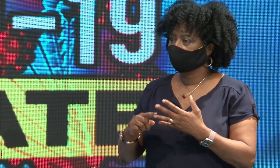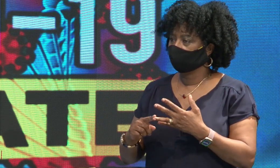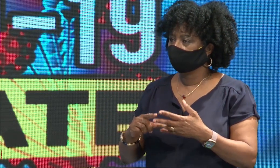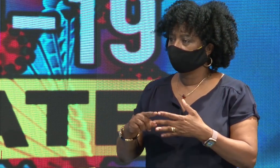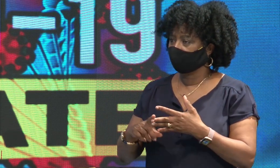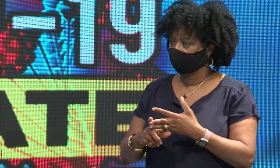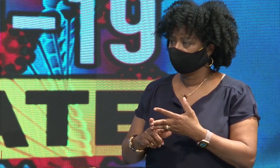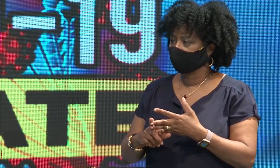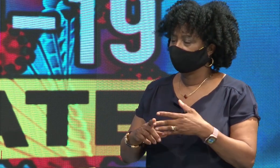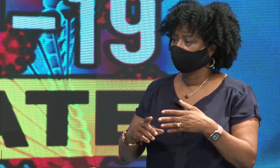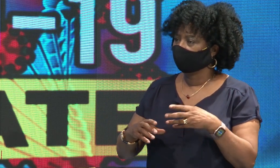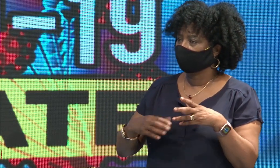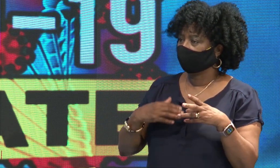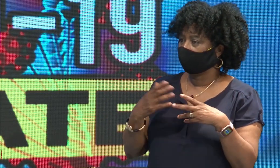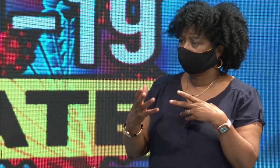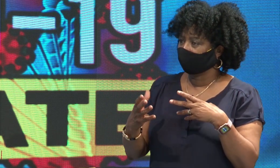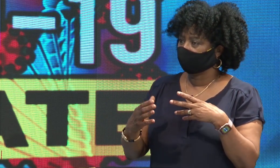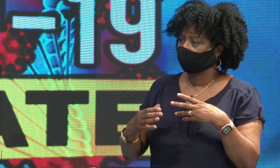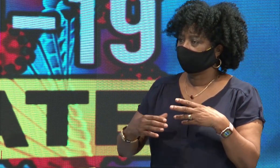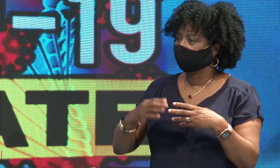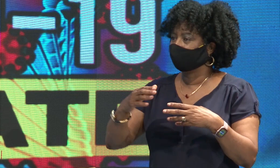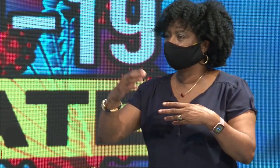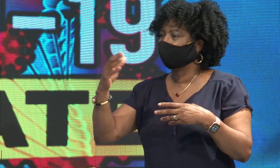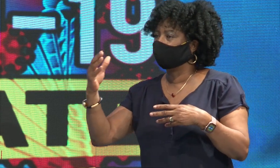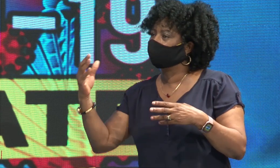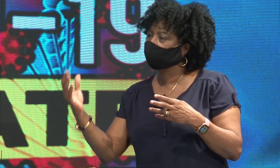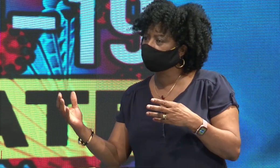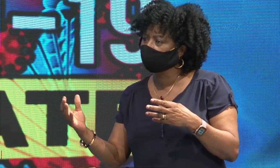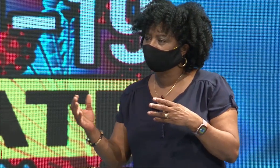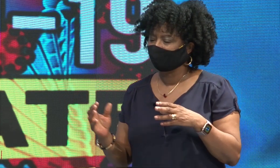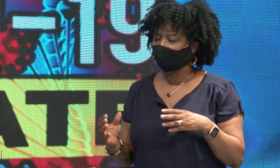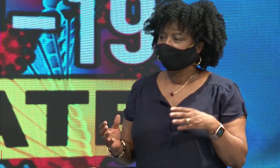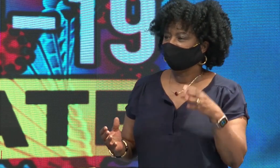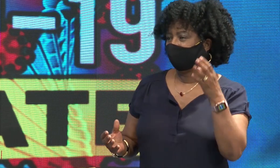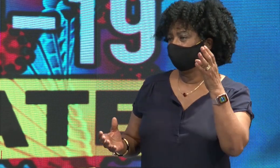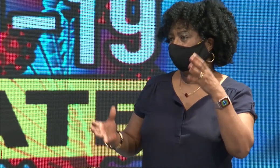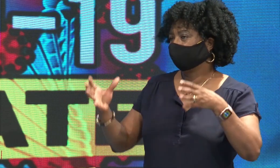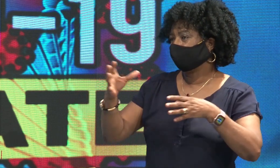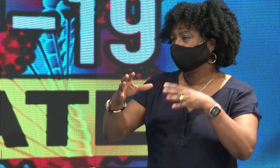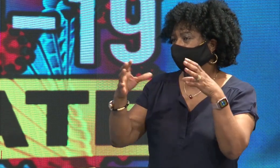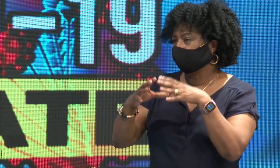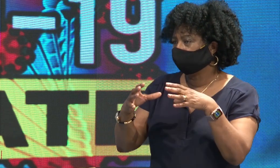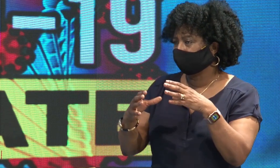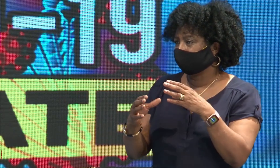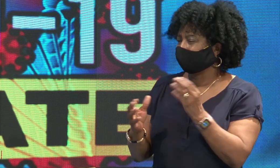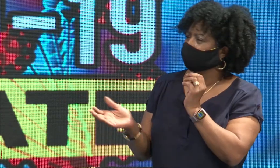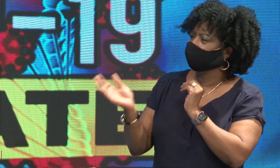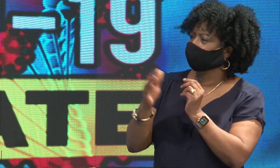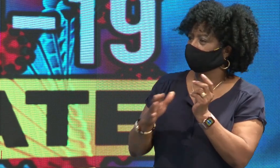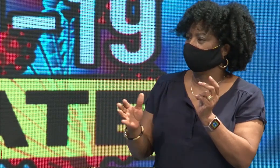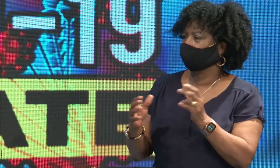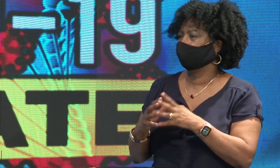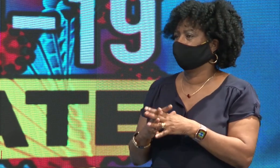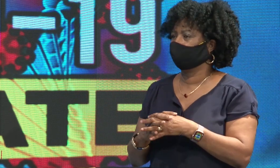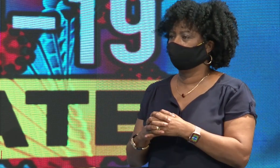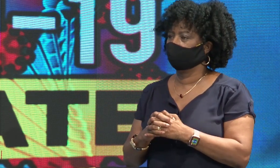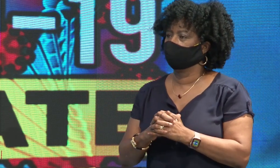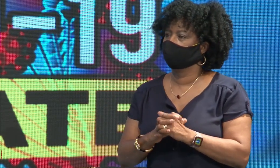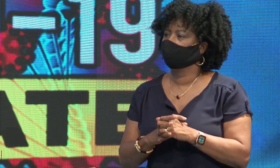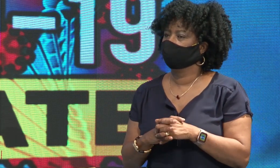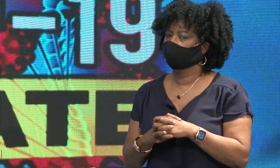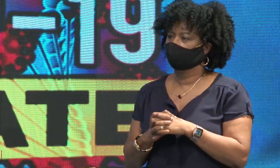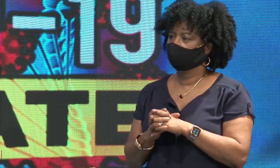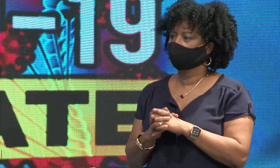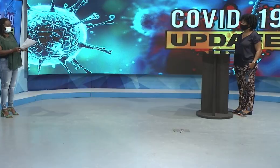SRD, euro en US dollar. Maar wanneer wij praten over meer dan 1 miljoen, dan hebben we de vreemde valuta eigenlijk voor het gemak bij elkaar